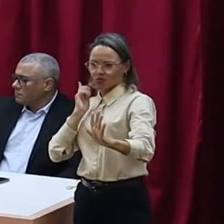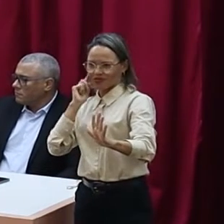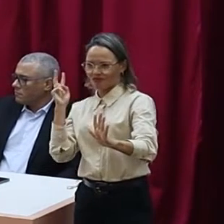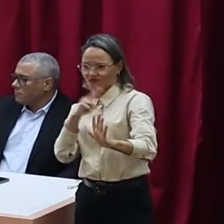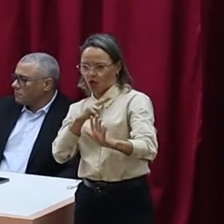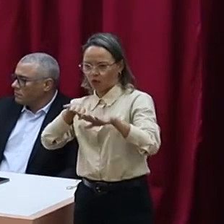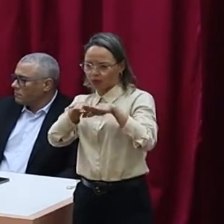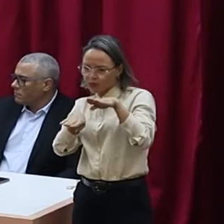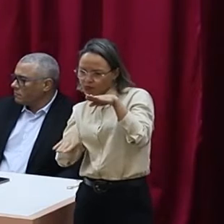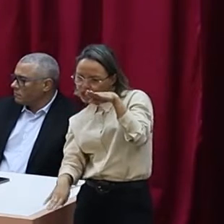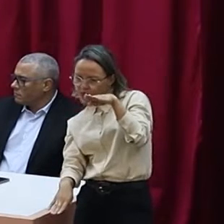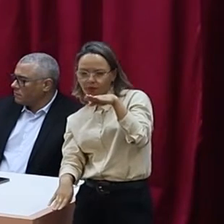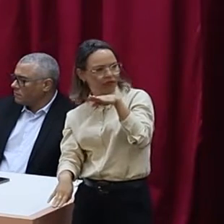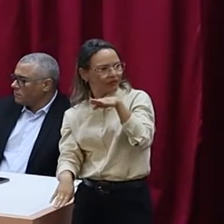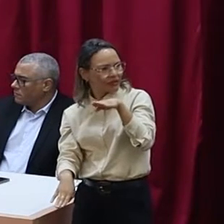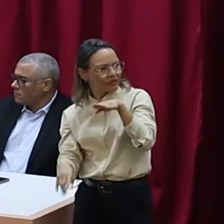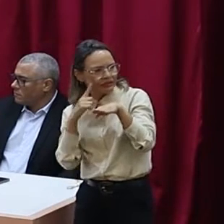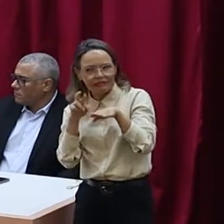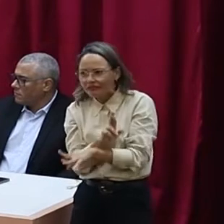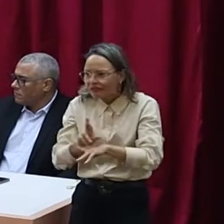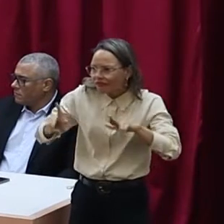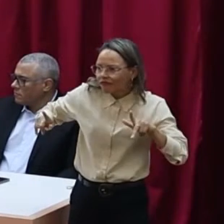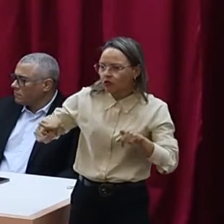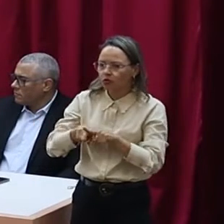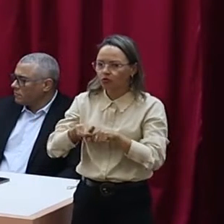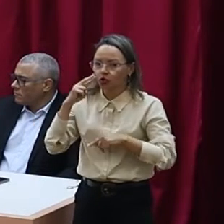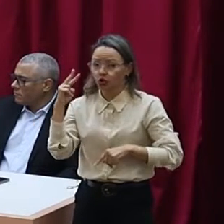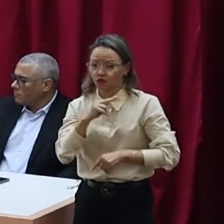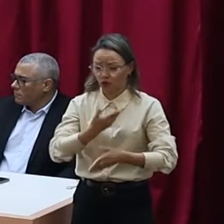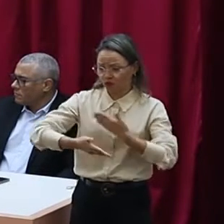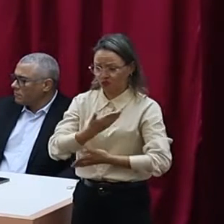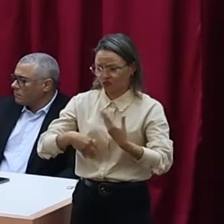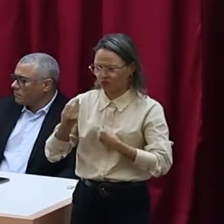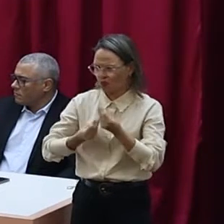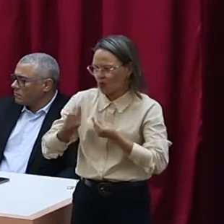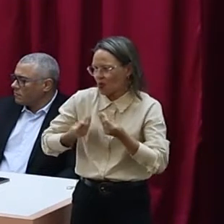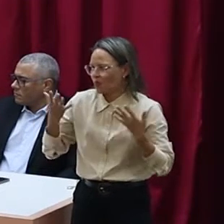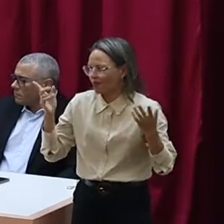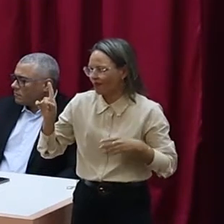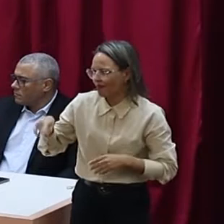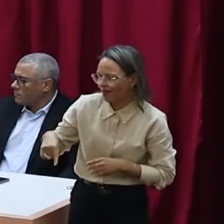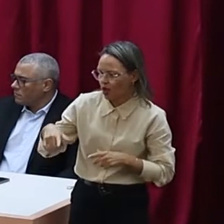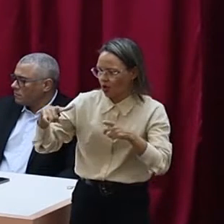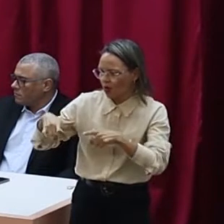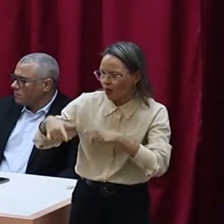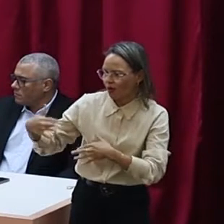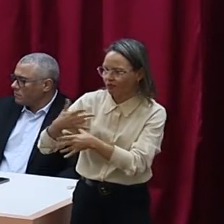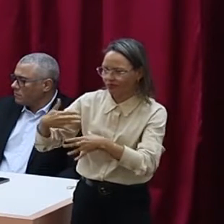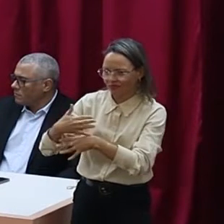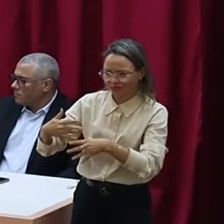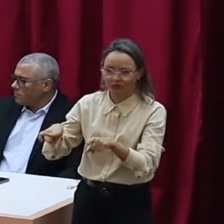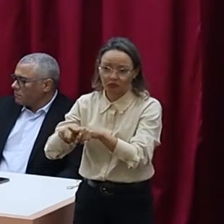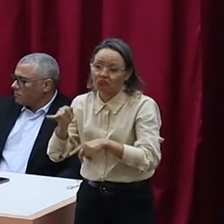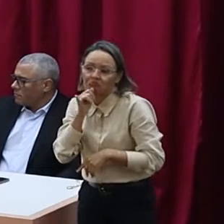uma hierarquia nessa fila, né? E a gente vê muita interação, muito eco disso no espaço urbano, aí,